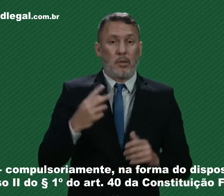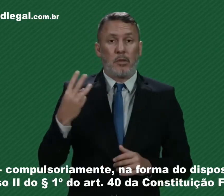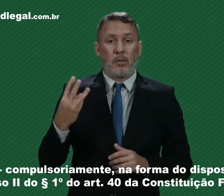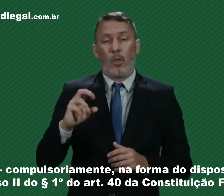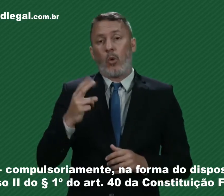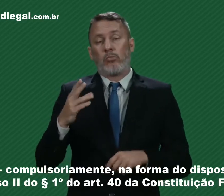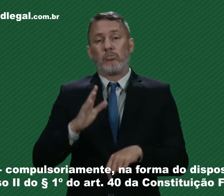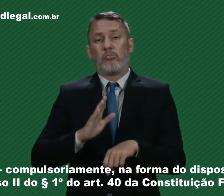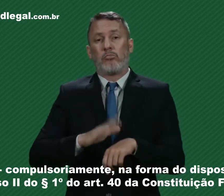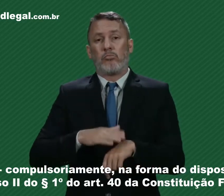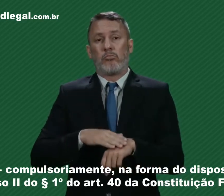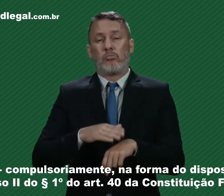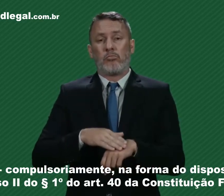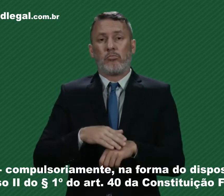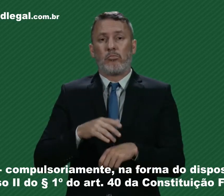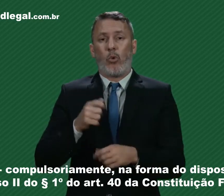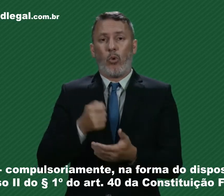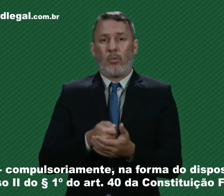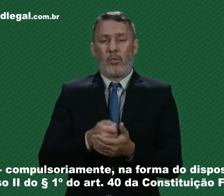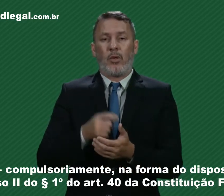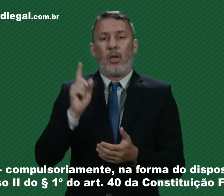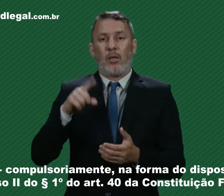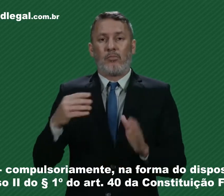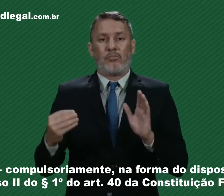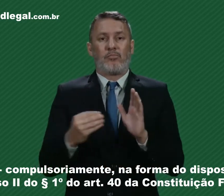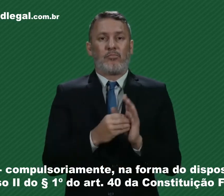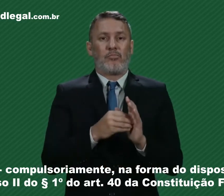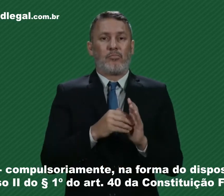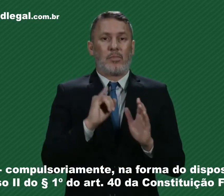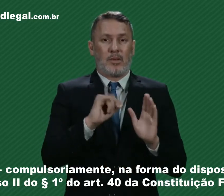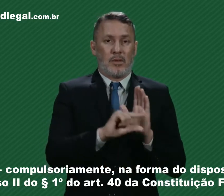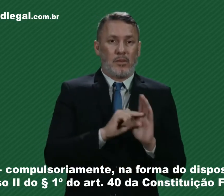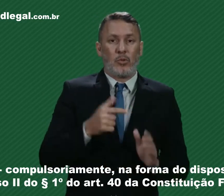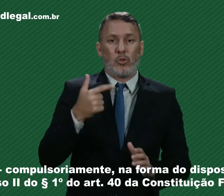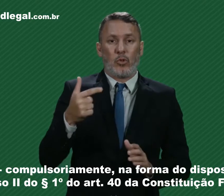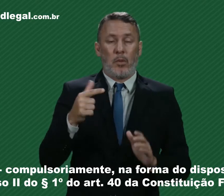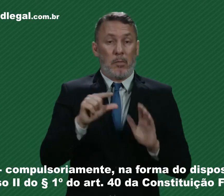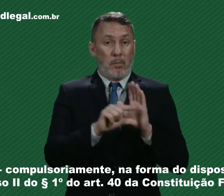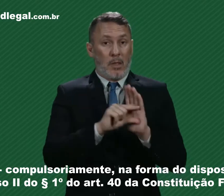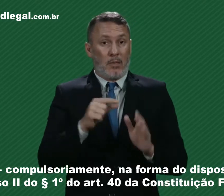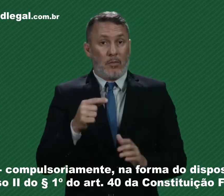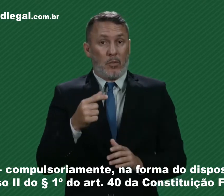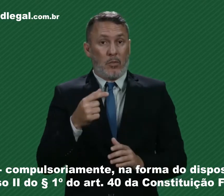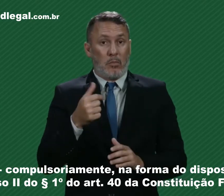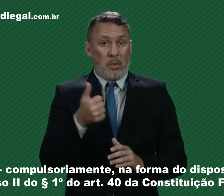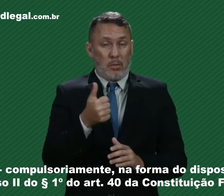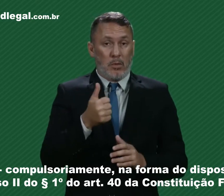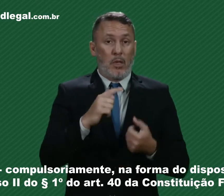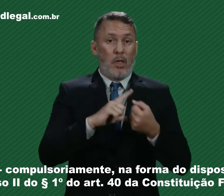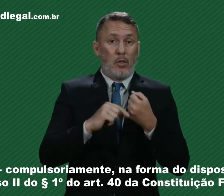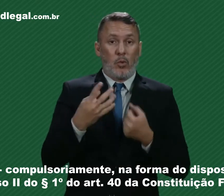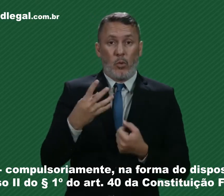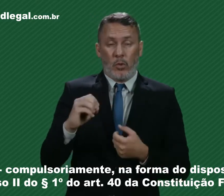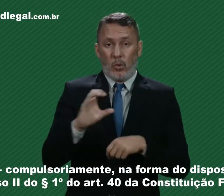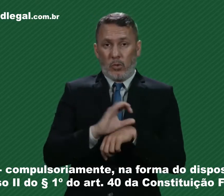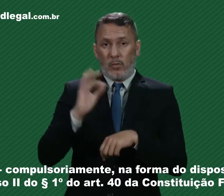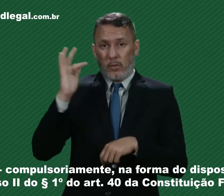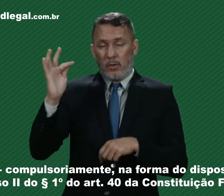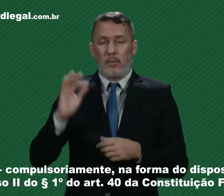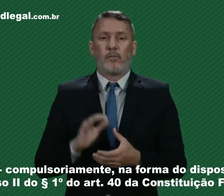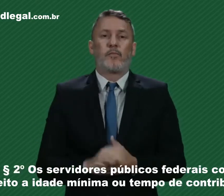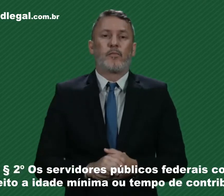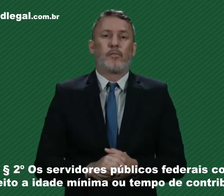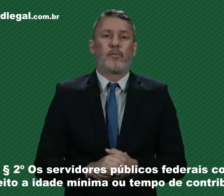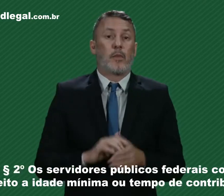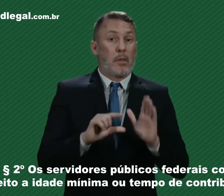3, compulsoriamente na forma do disposto no inciso 2 do parágrafo 1º do artigo 40 da Constituição